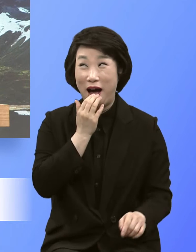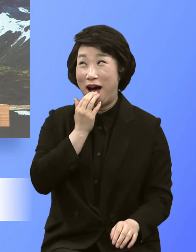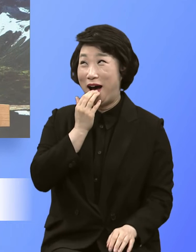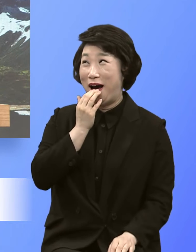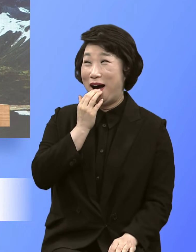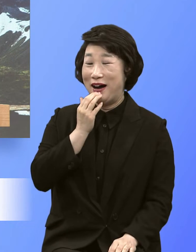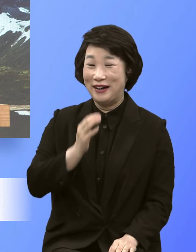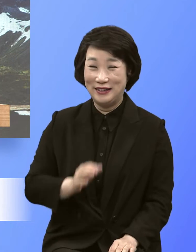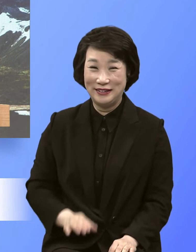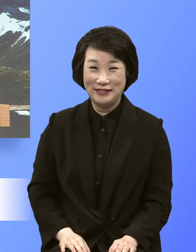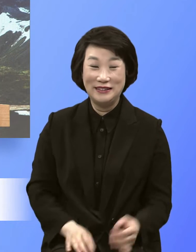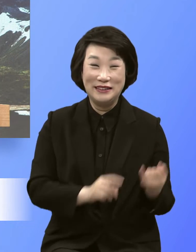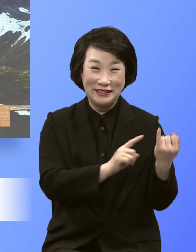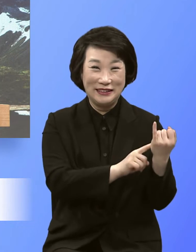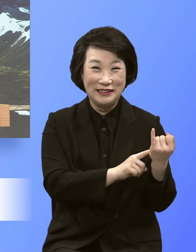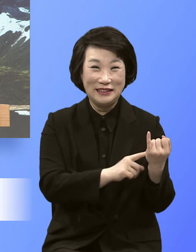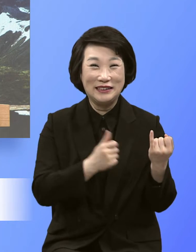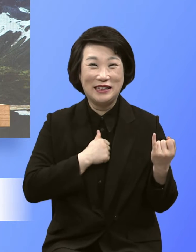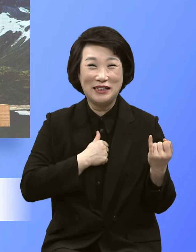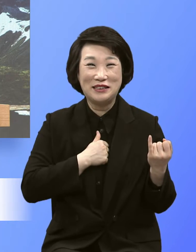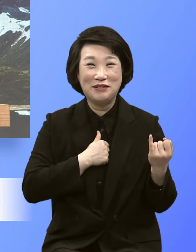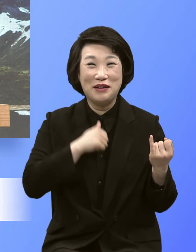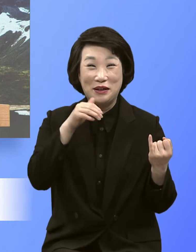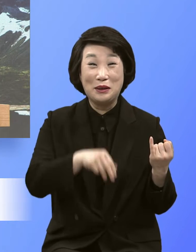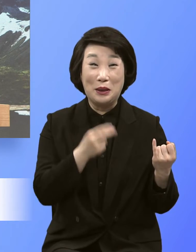왜냐면 자매 자존심 안 상하게 하려고